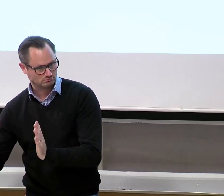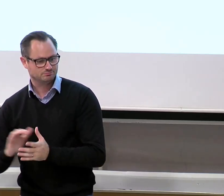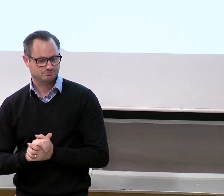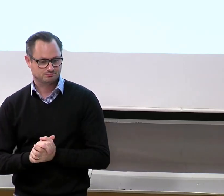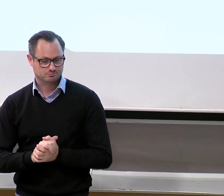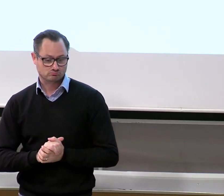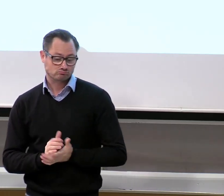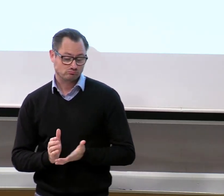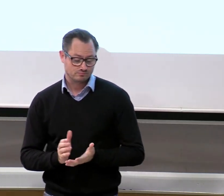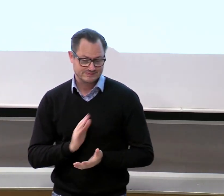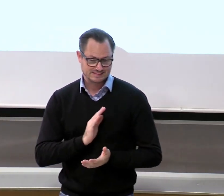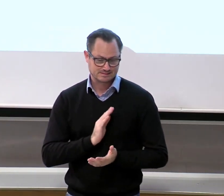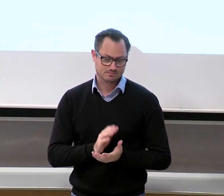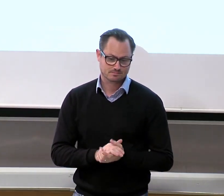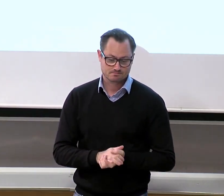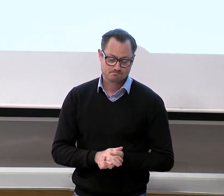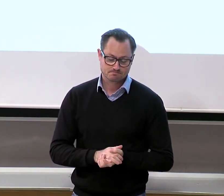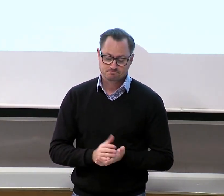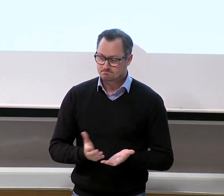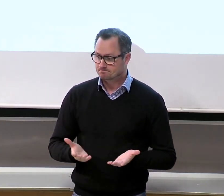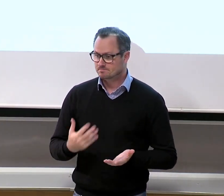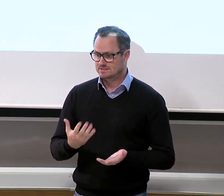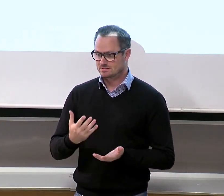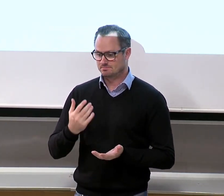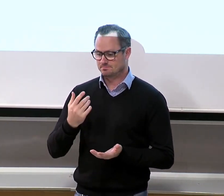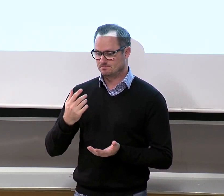utan tvärtom. Så att det är lite olika syn på det.